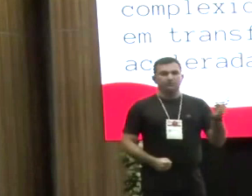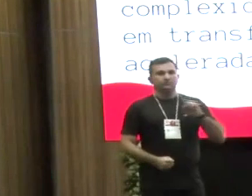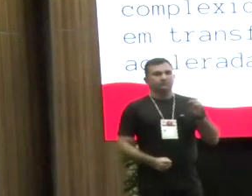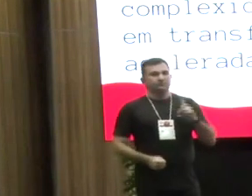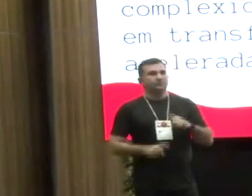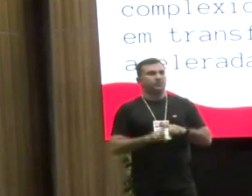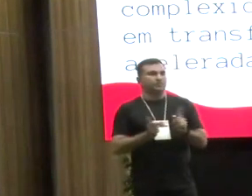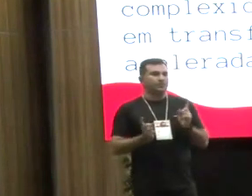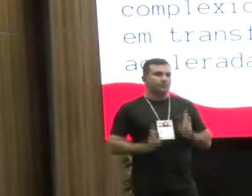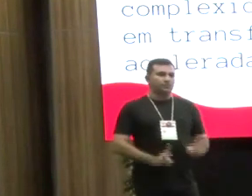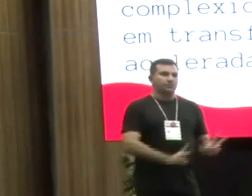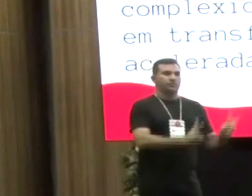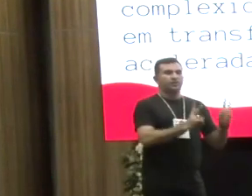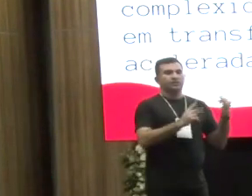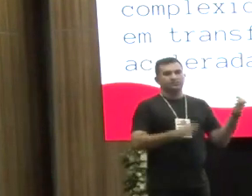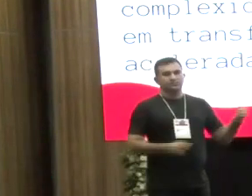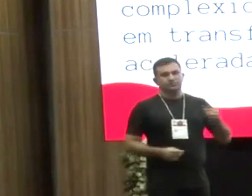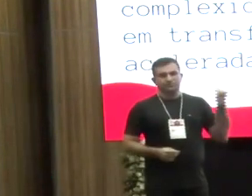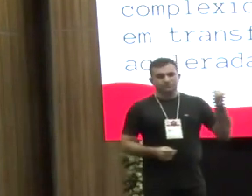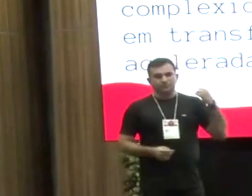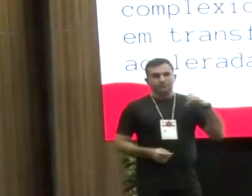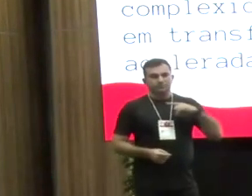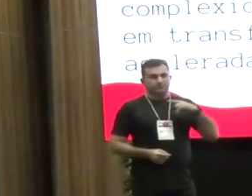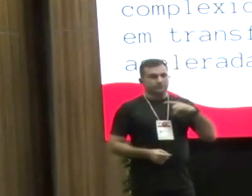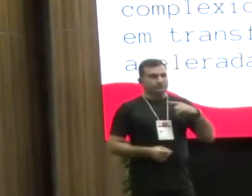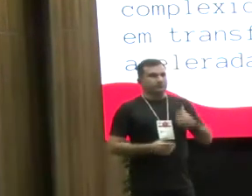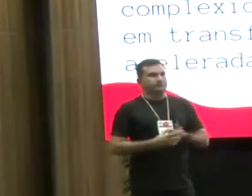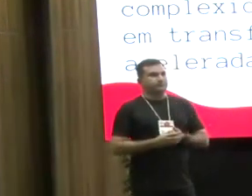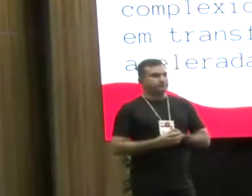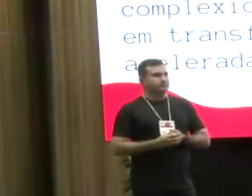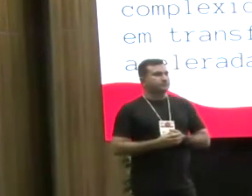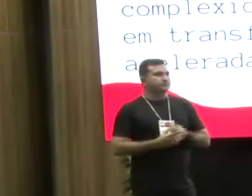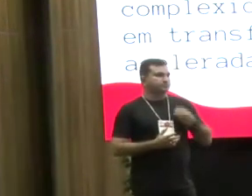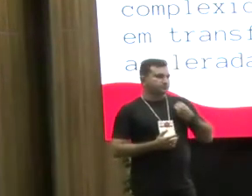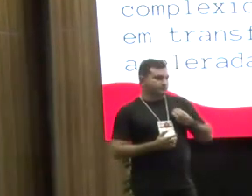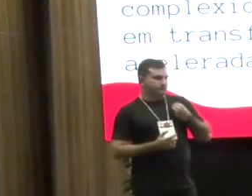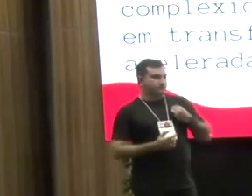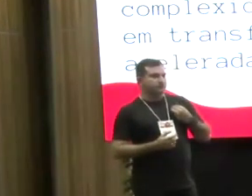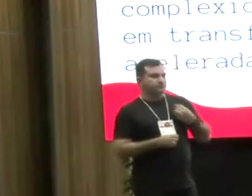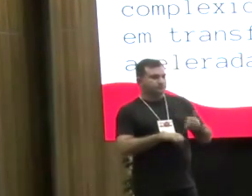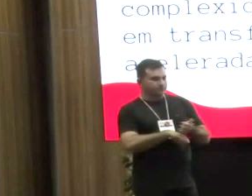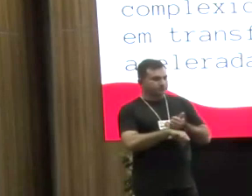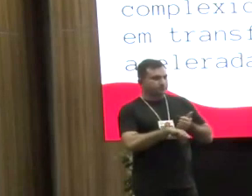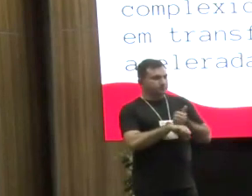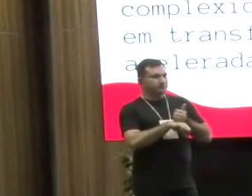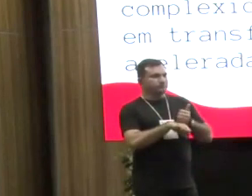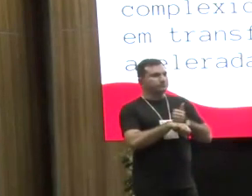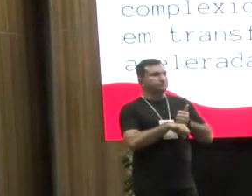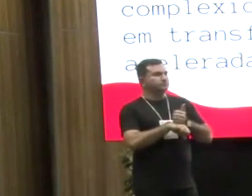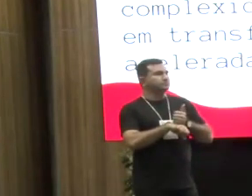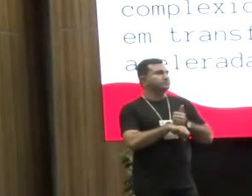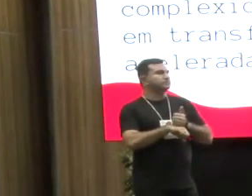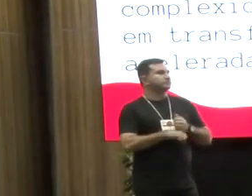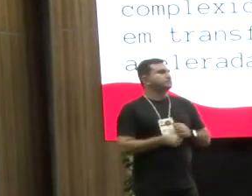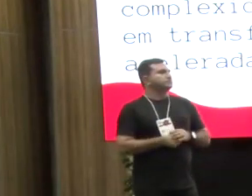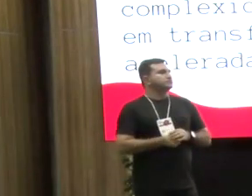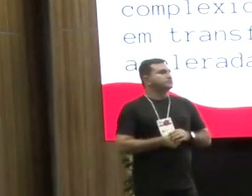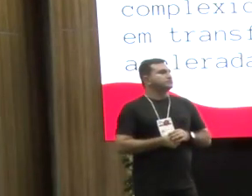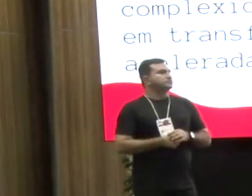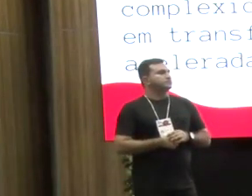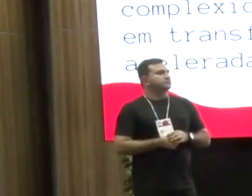se faz necessária, ela nos reaviva profissionalmente. Não